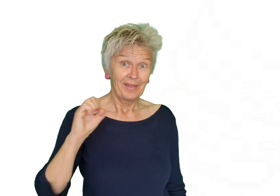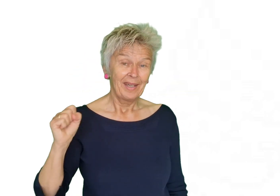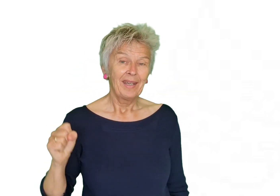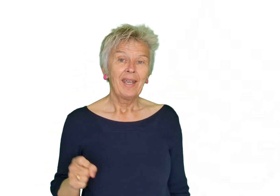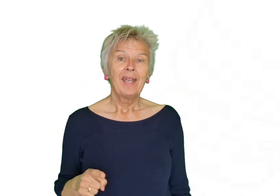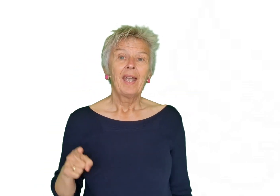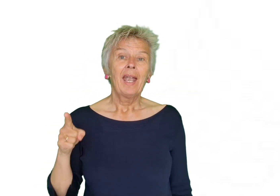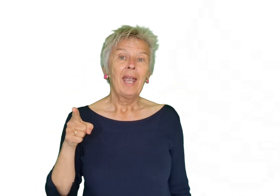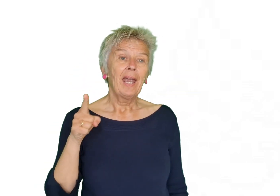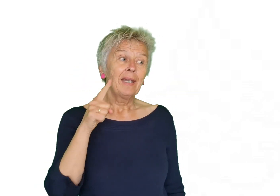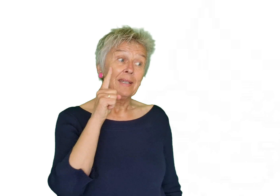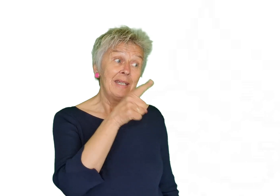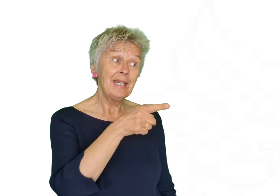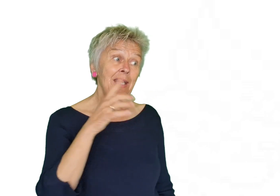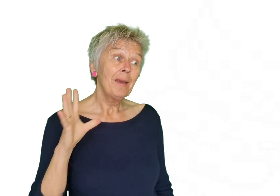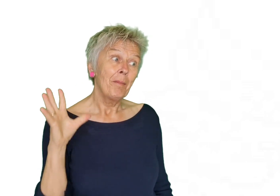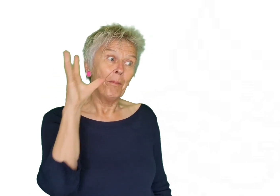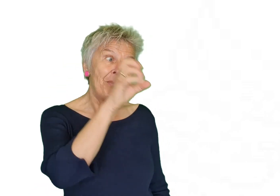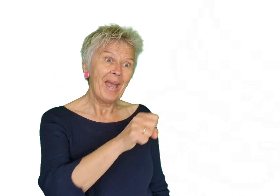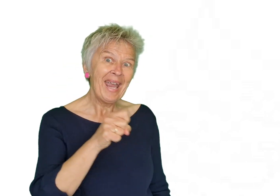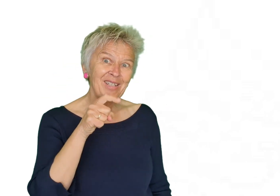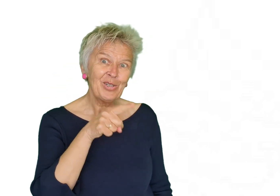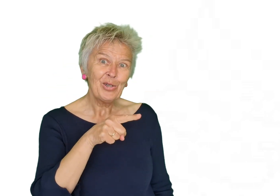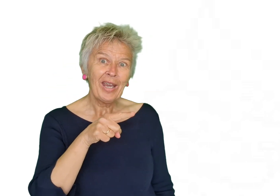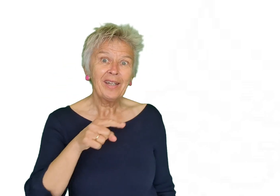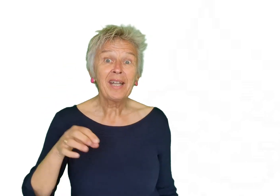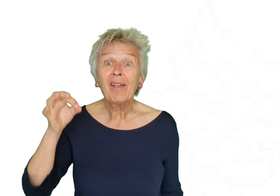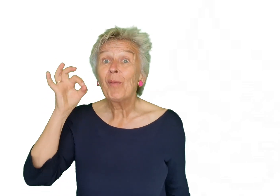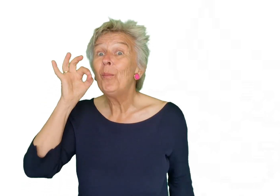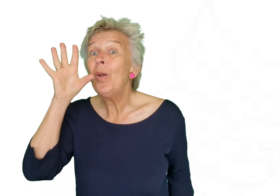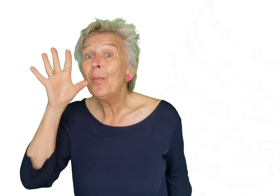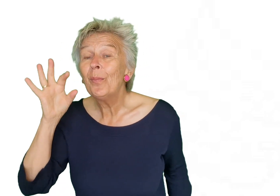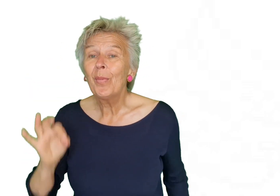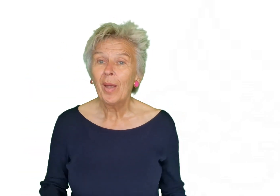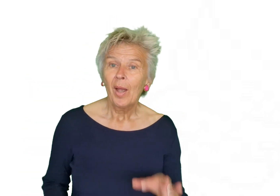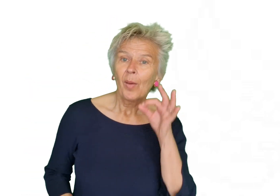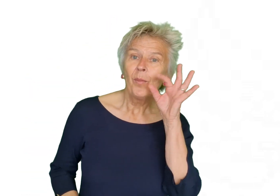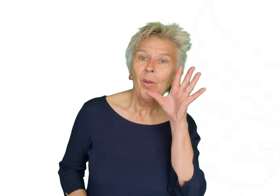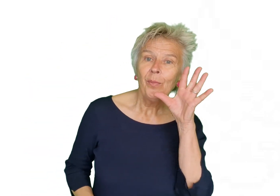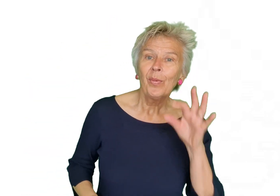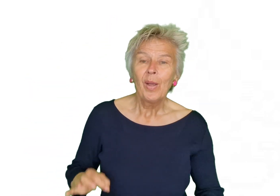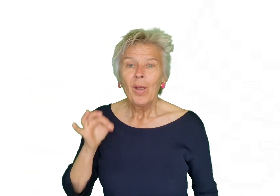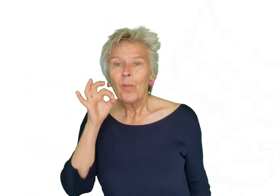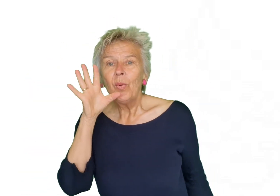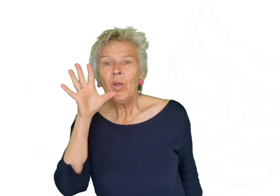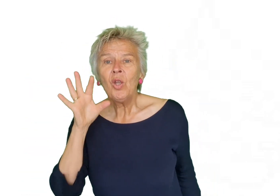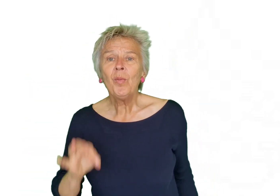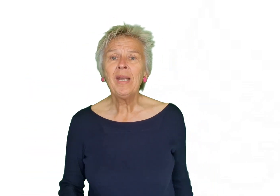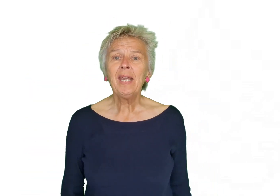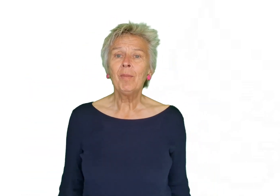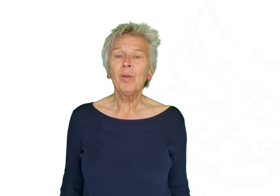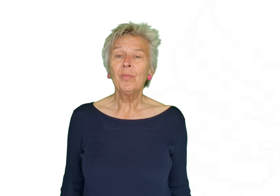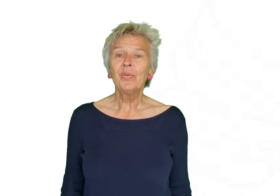en die bijten je en dan krijgen we blup blup blubbedi blup